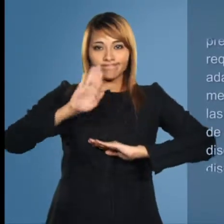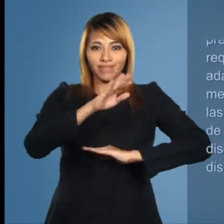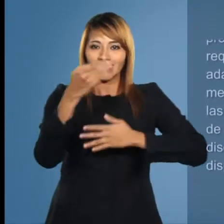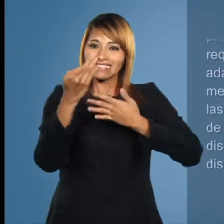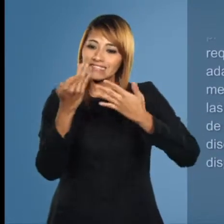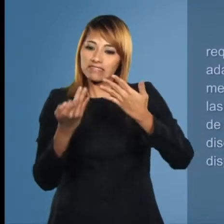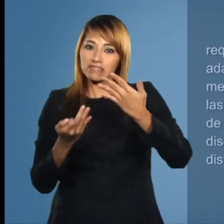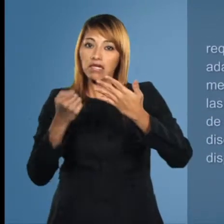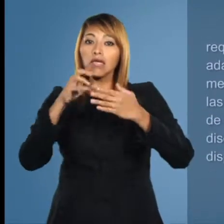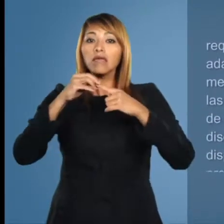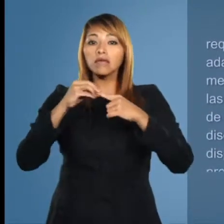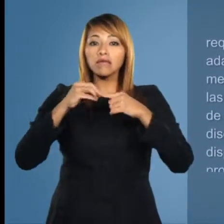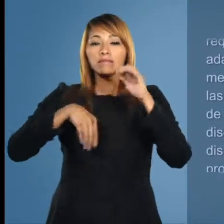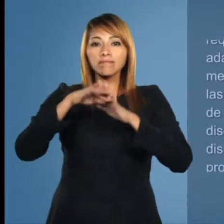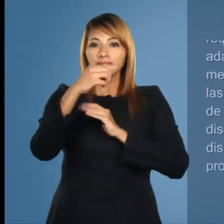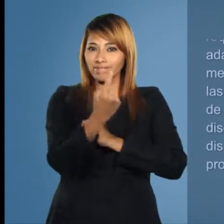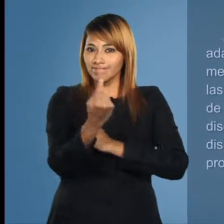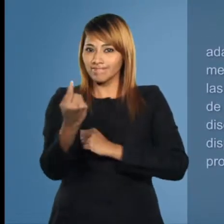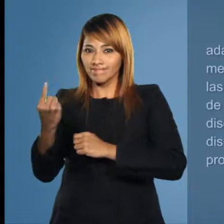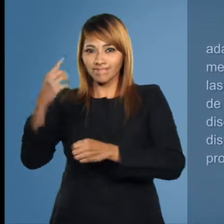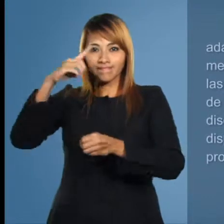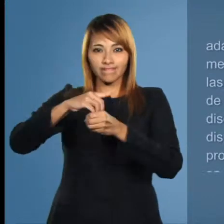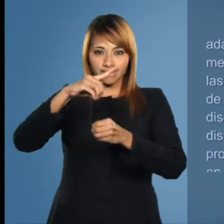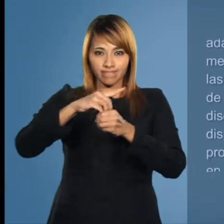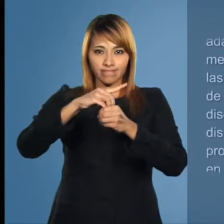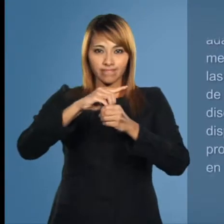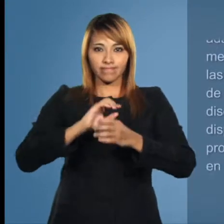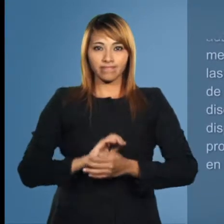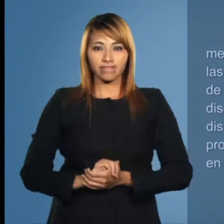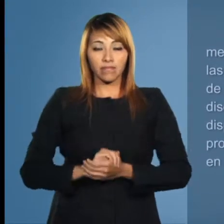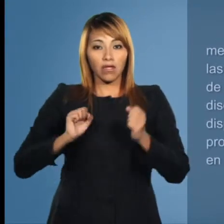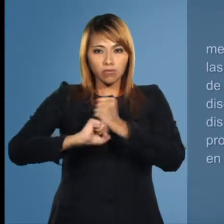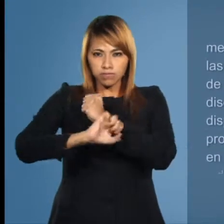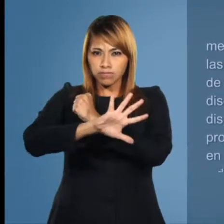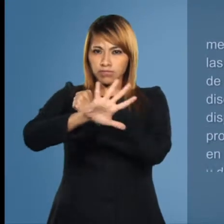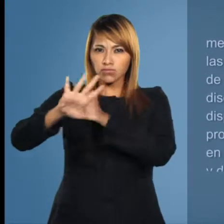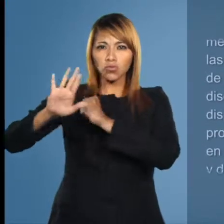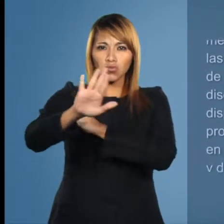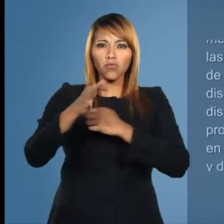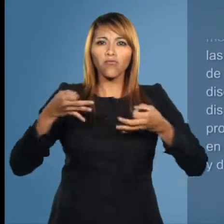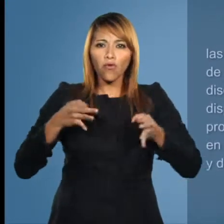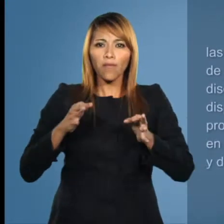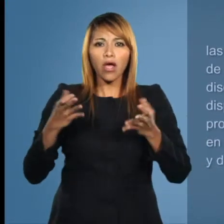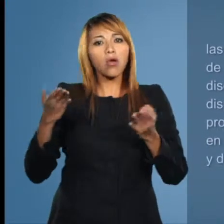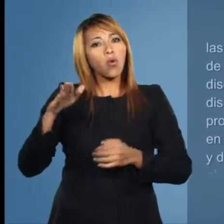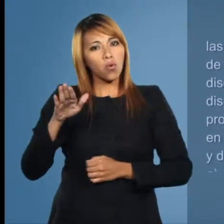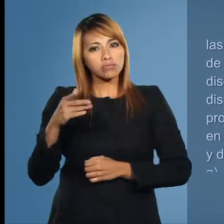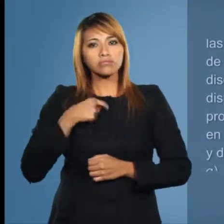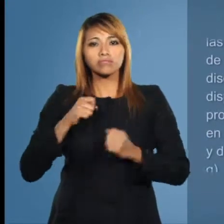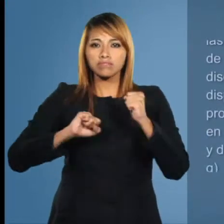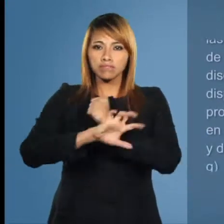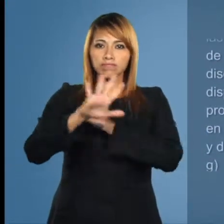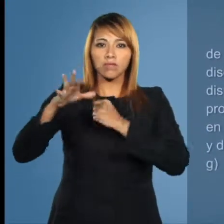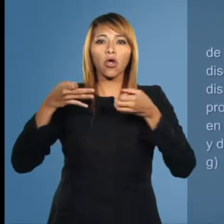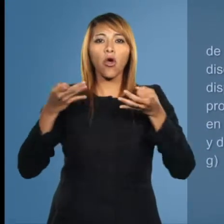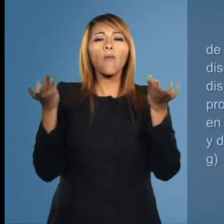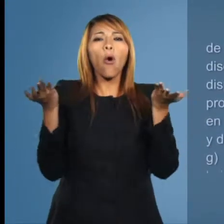necesidades específicas de las personas con discapacidad, promover su disponibilidad y uso, y promover el diseño universal en